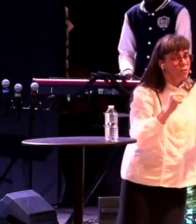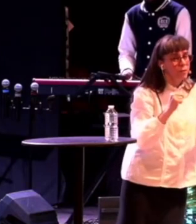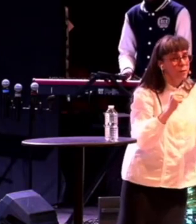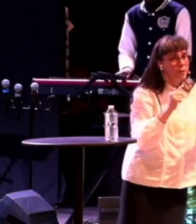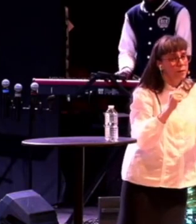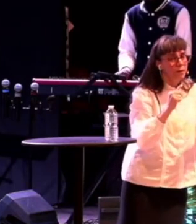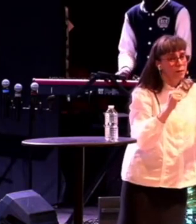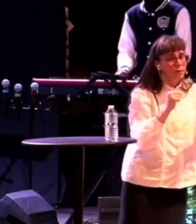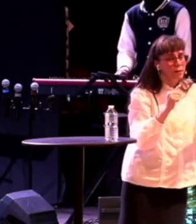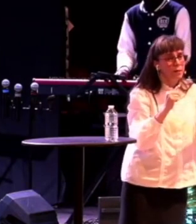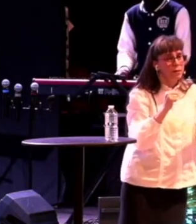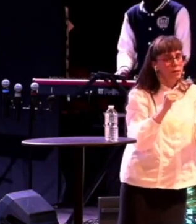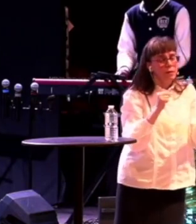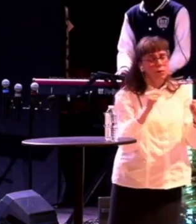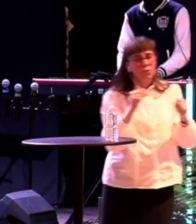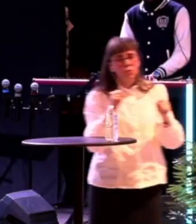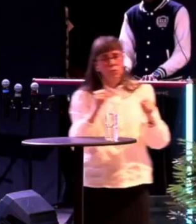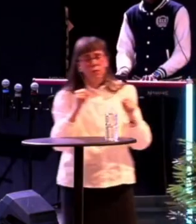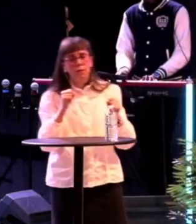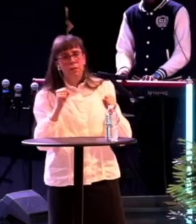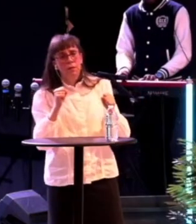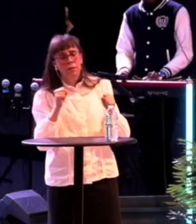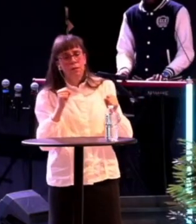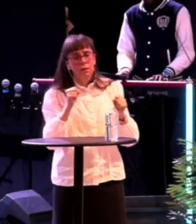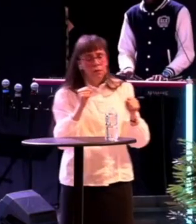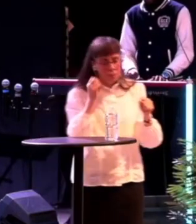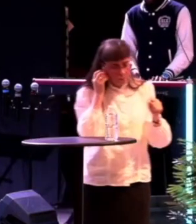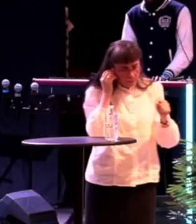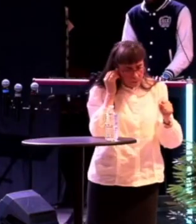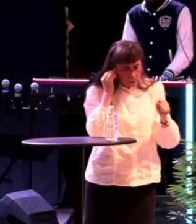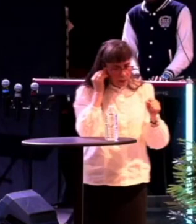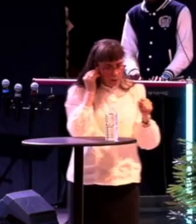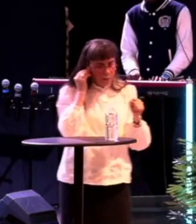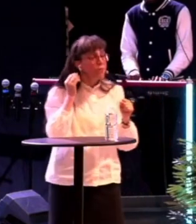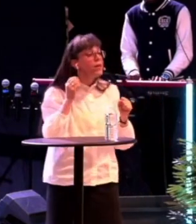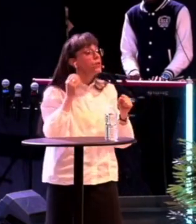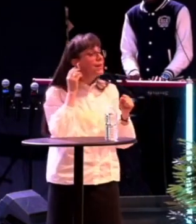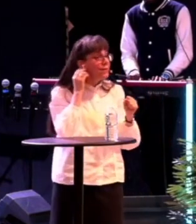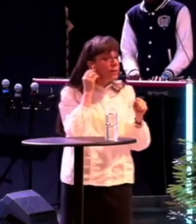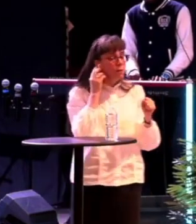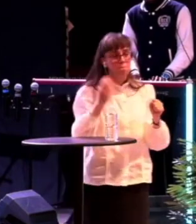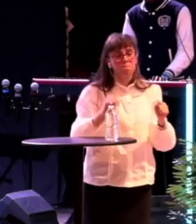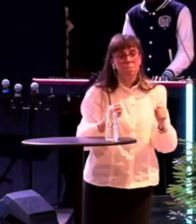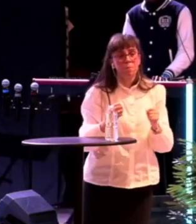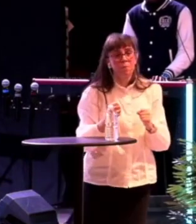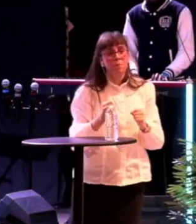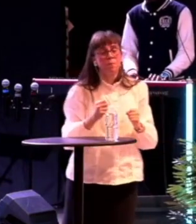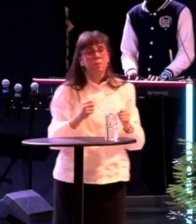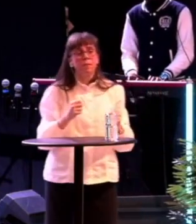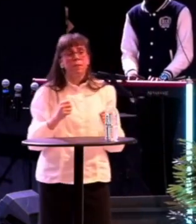encouraged. Et vous savez, dans Apocalypse 19, in Revelation 19,